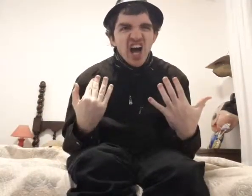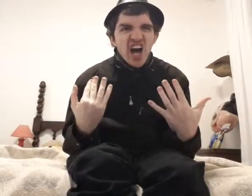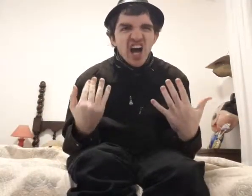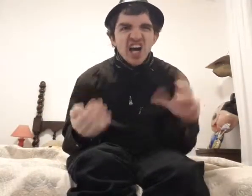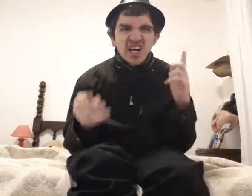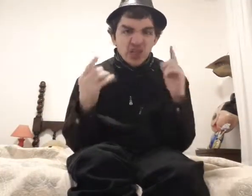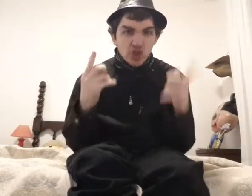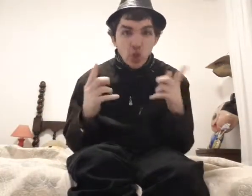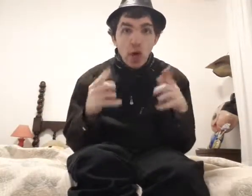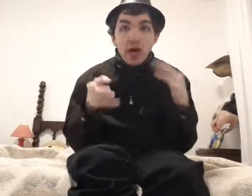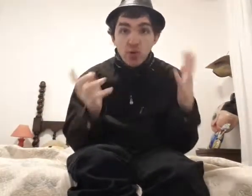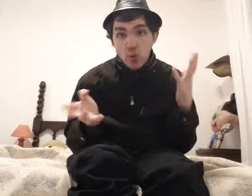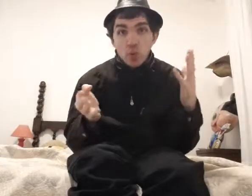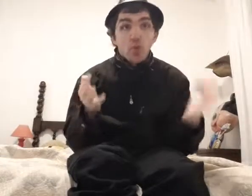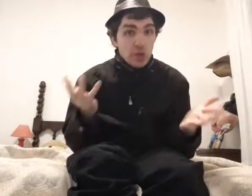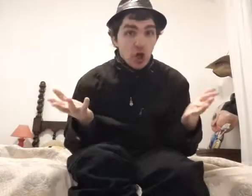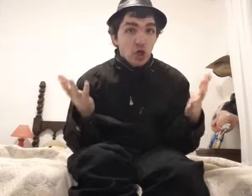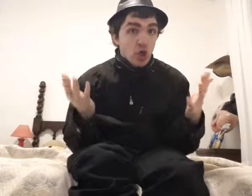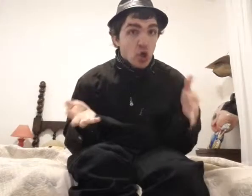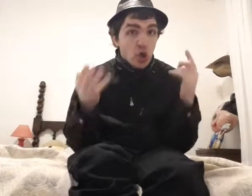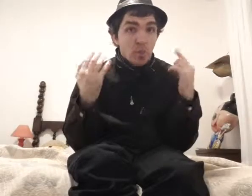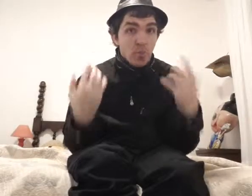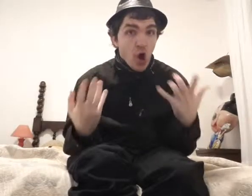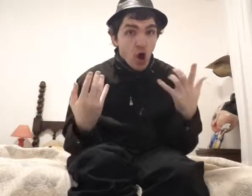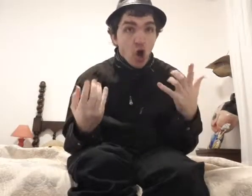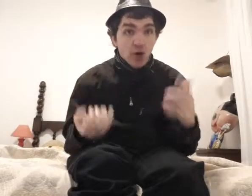Noire ou blanc de peau